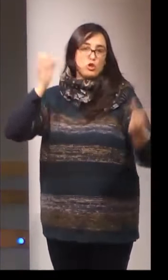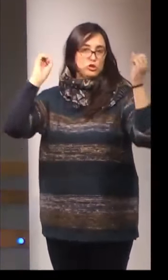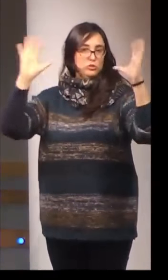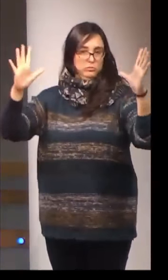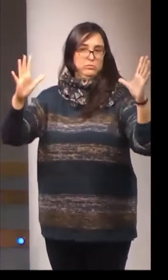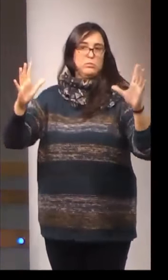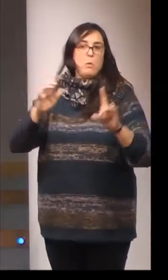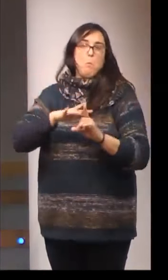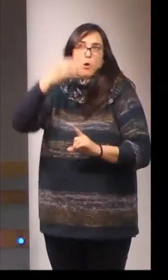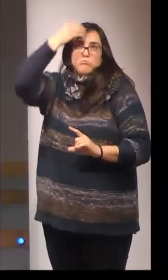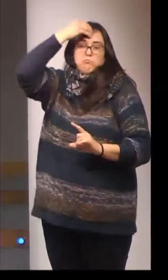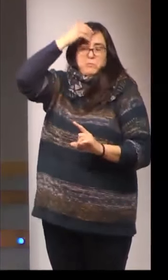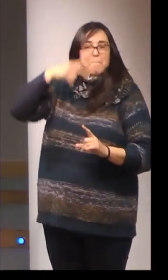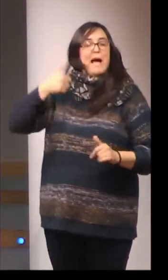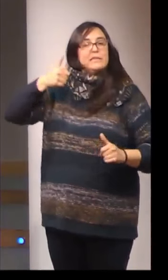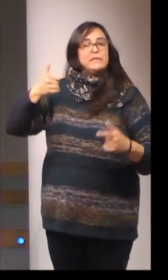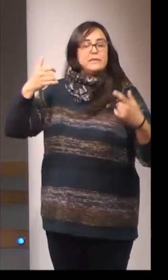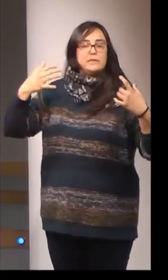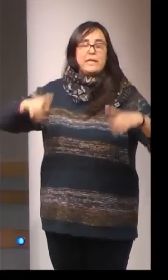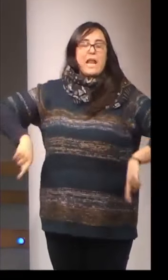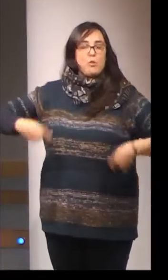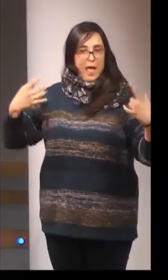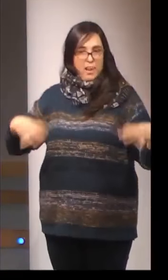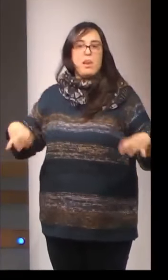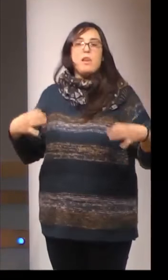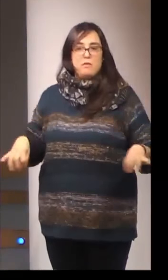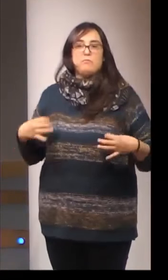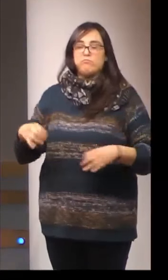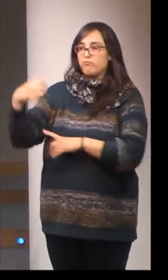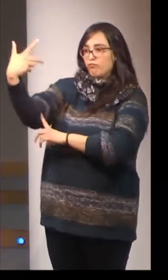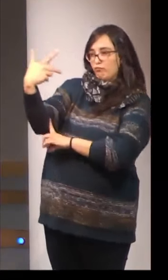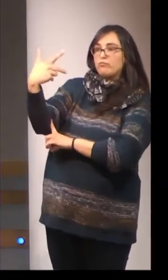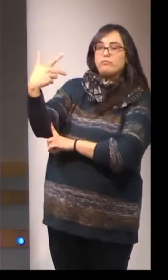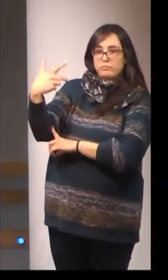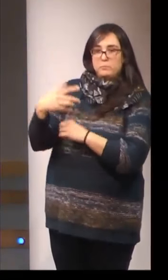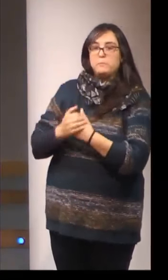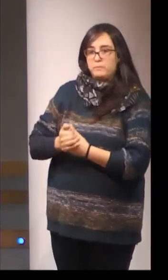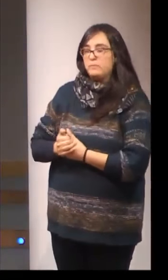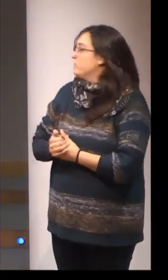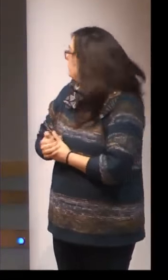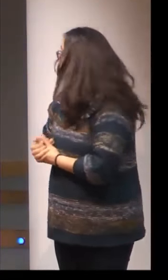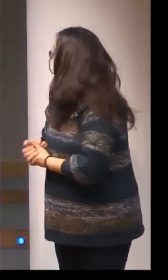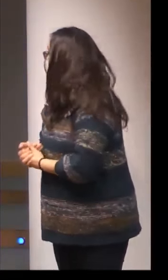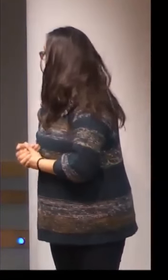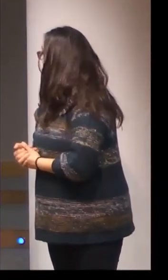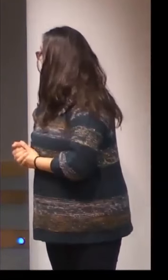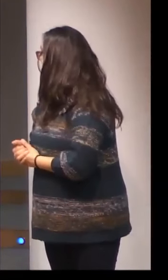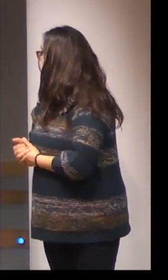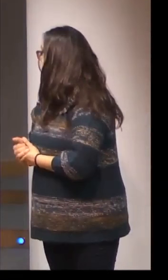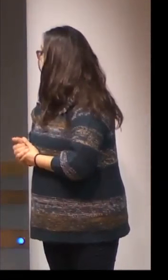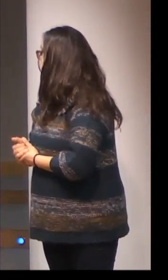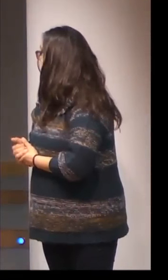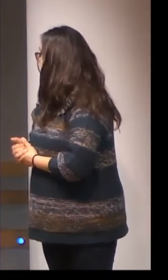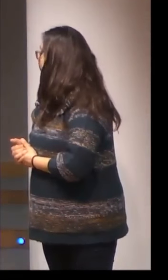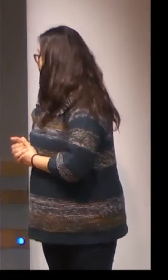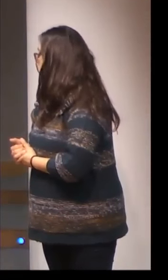La imagen que hemos utilizado siempre ha sido la de profesionales que son personas sordas, porque entendemos que es una imagen más natural la que se aporta a través de